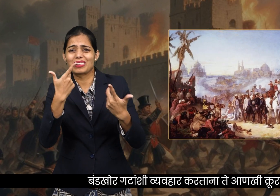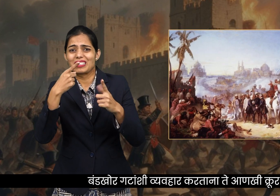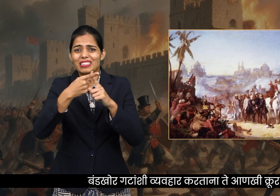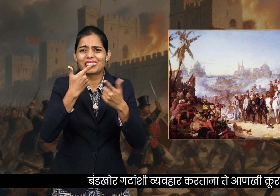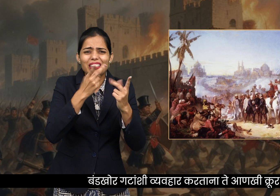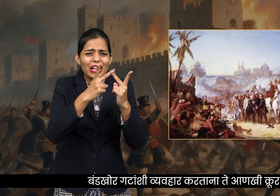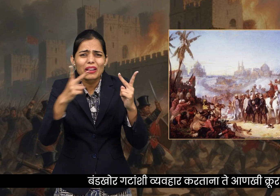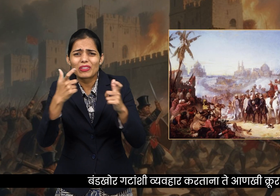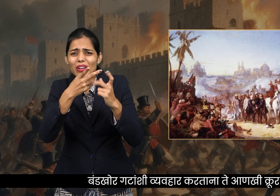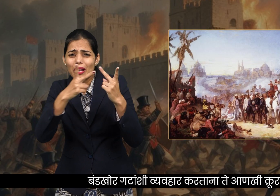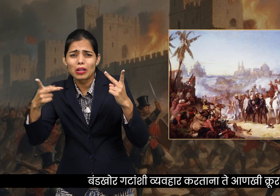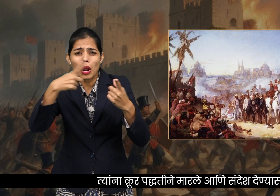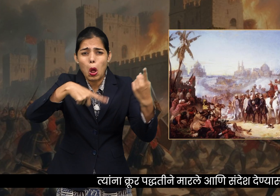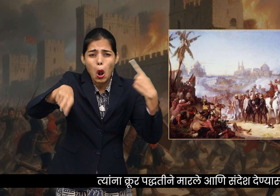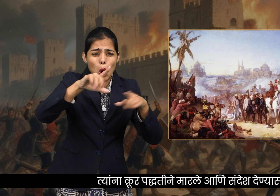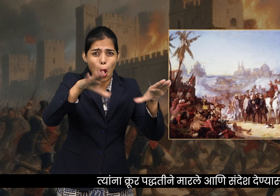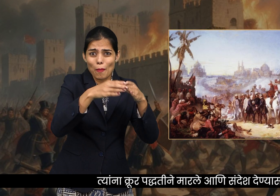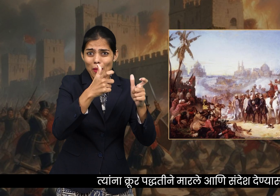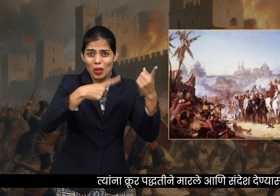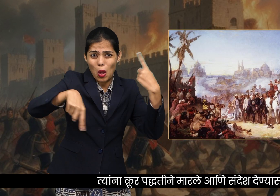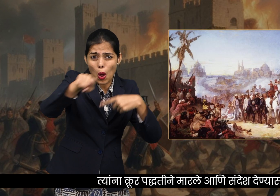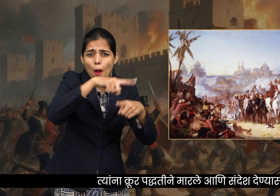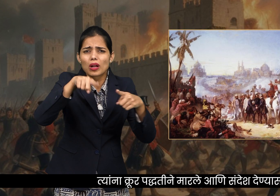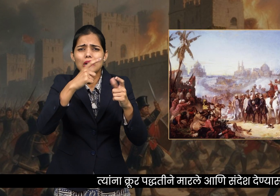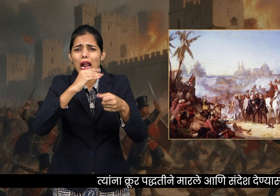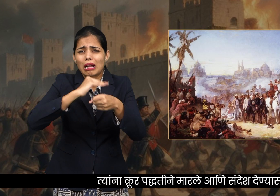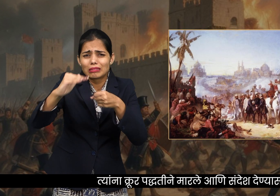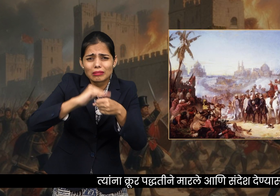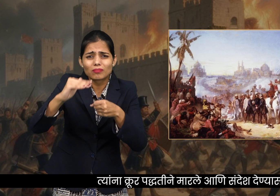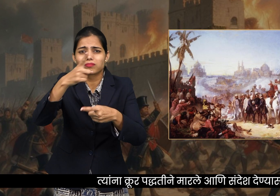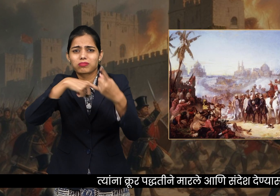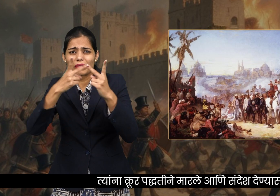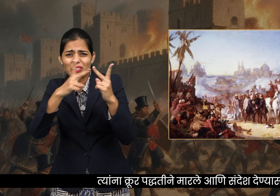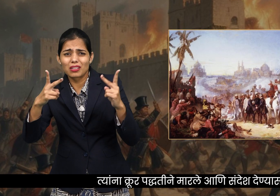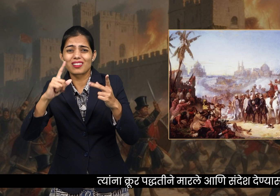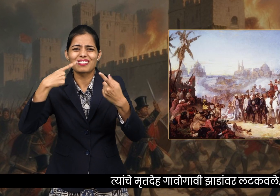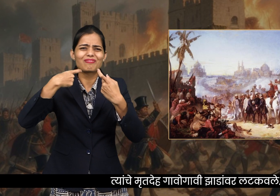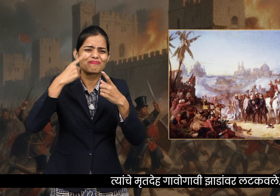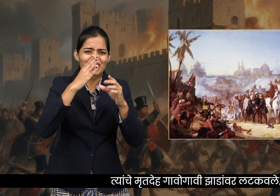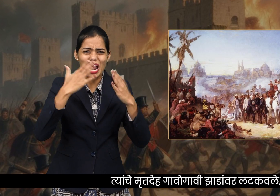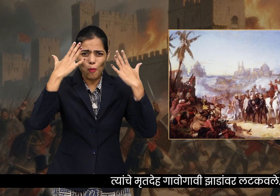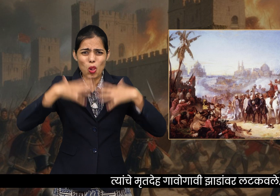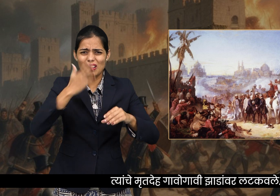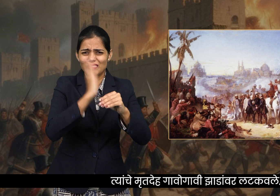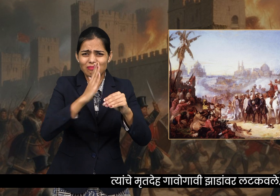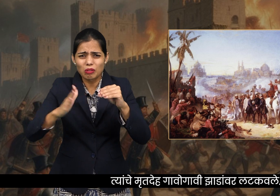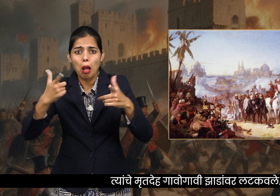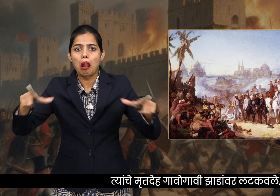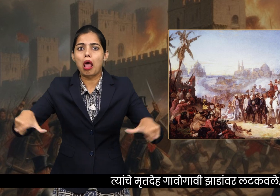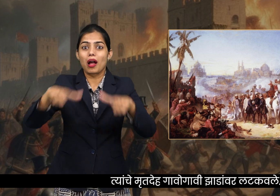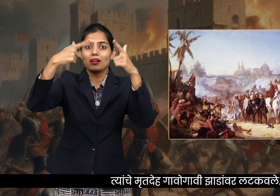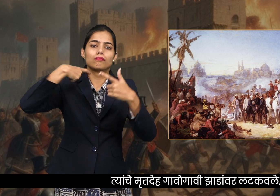ते आणखी क्रूर झाले. त्यांना क्रूर पद्धतीनं मारले आणि संदेश देण्यासाठी त्यांचे